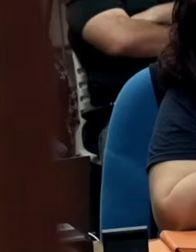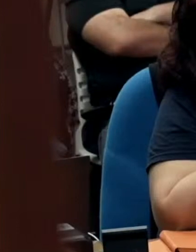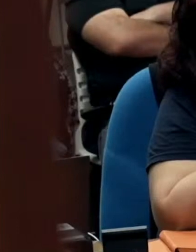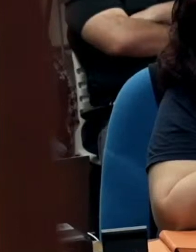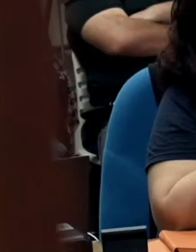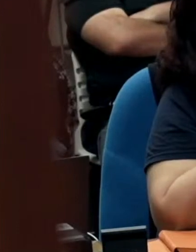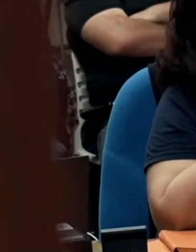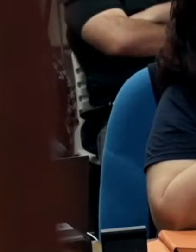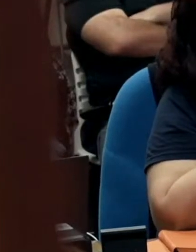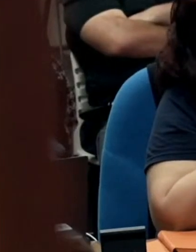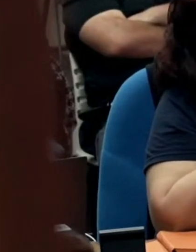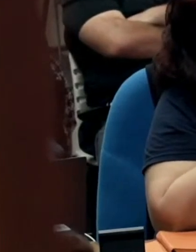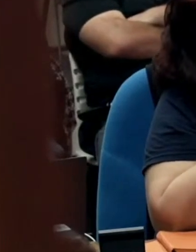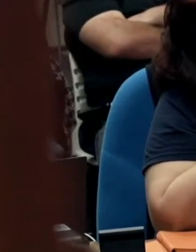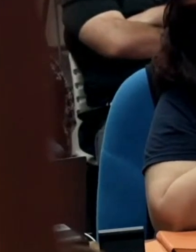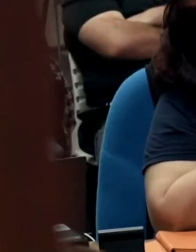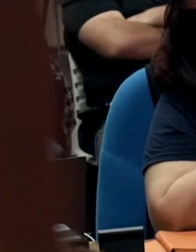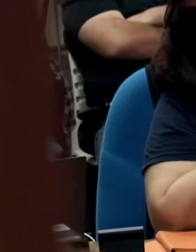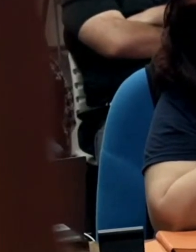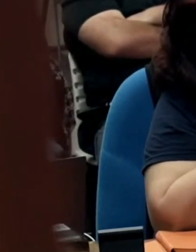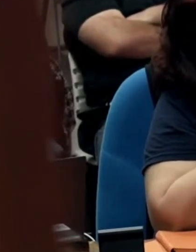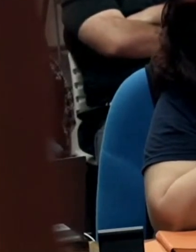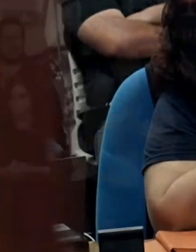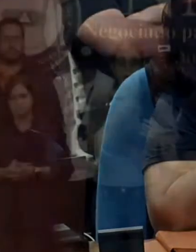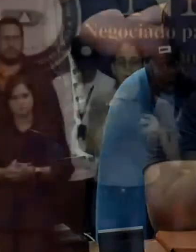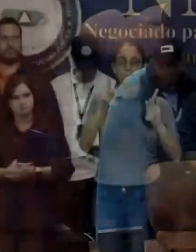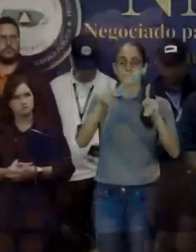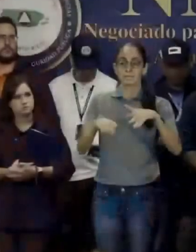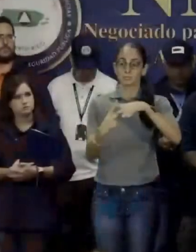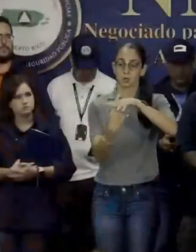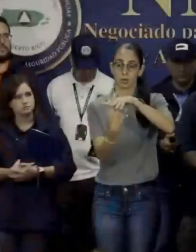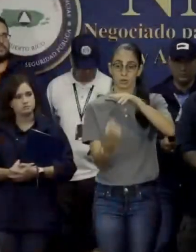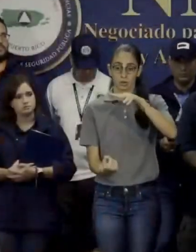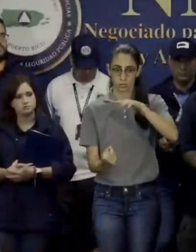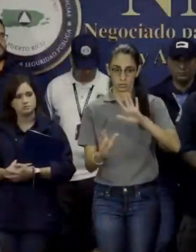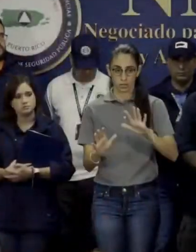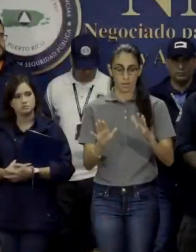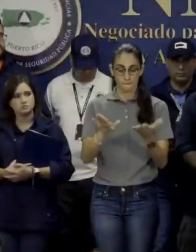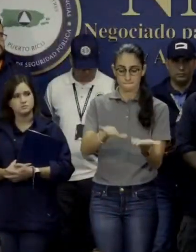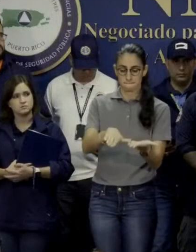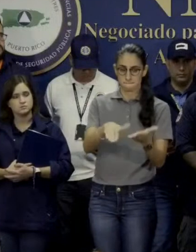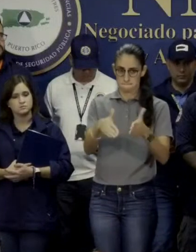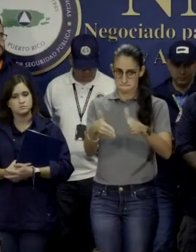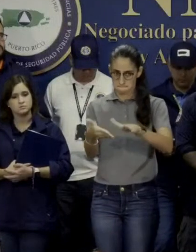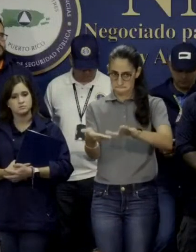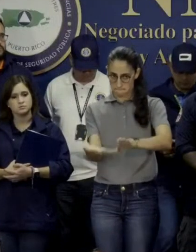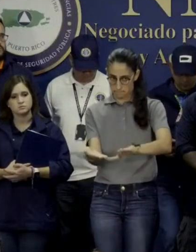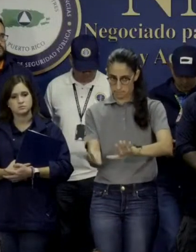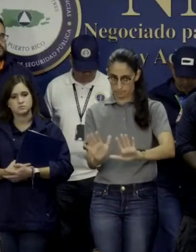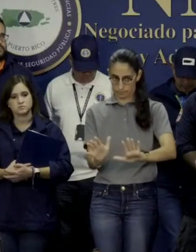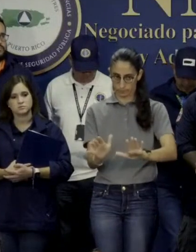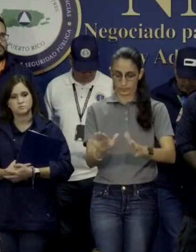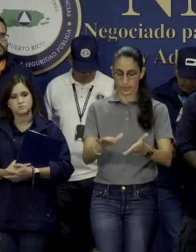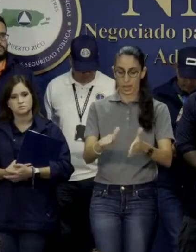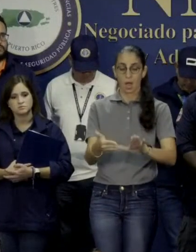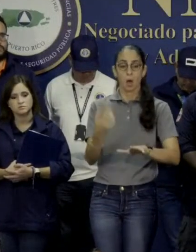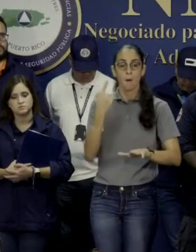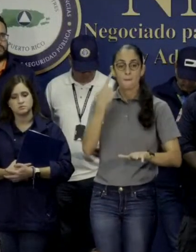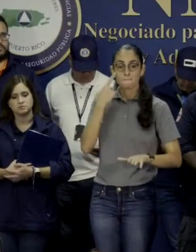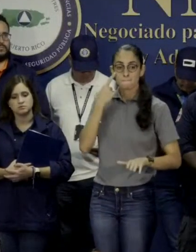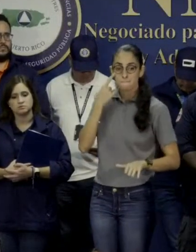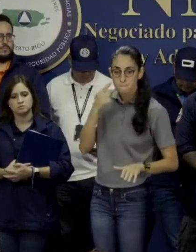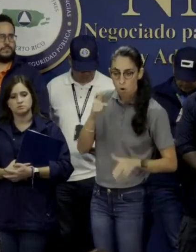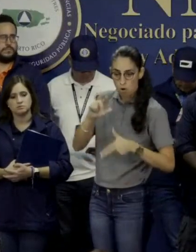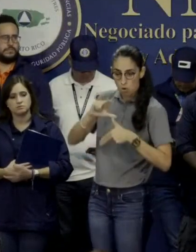reportado hasta el momento y personas desaparecidas? Sí, muertes traumáticas, es decir, por daño